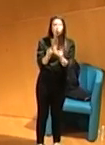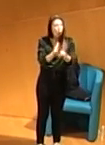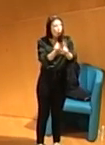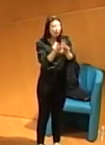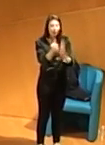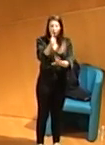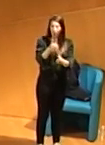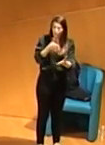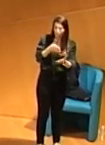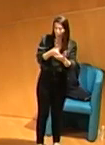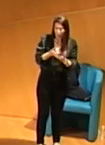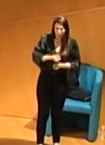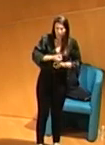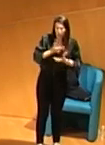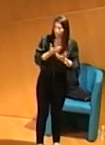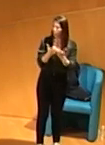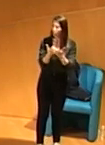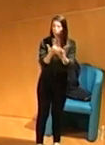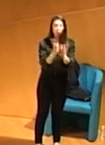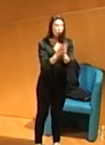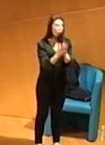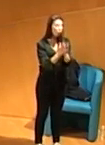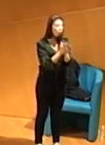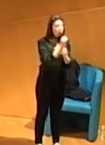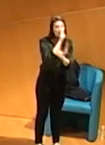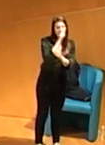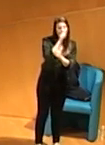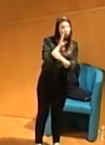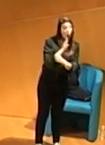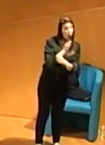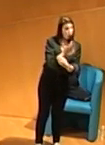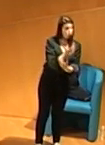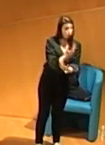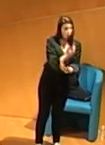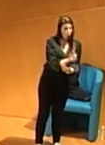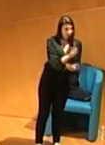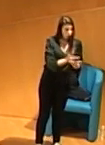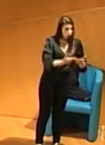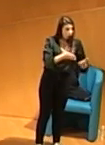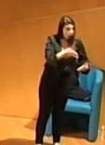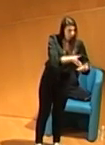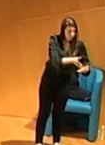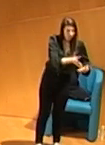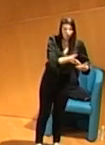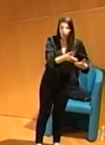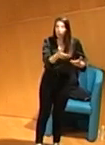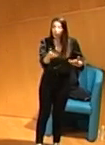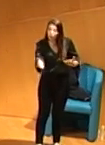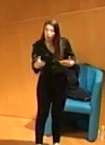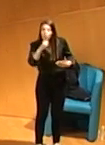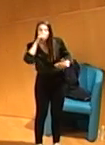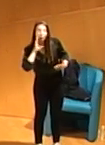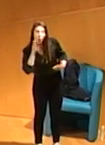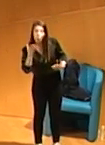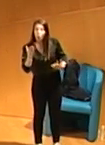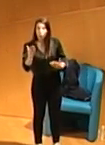à parler, par exemple, entre parents d'enfants en situation de handicap et